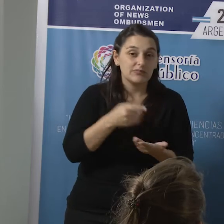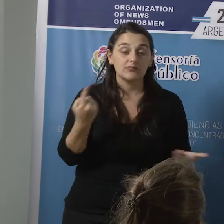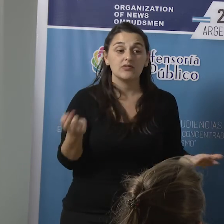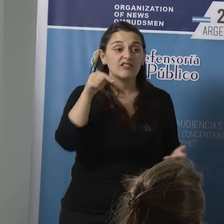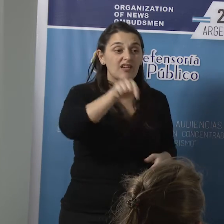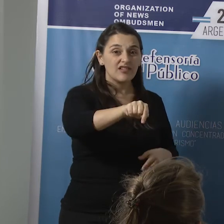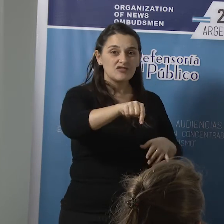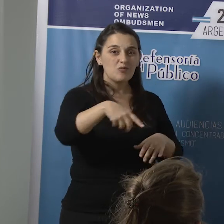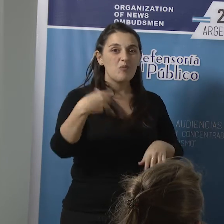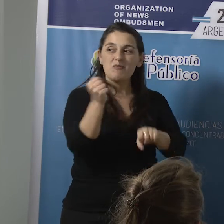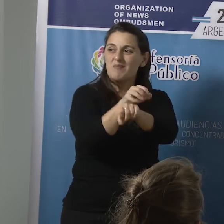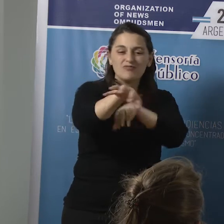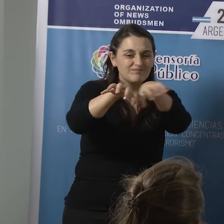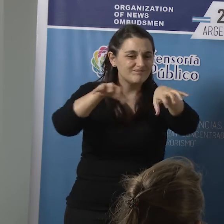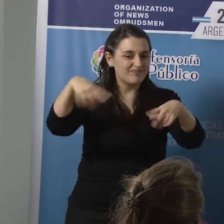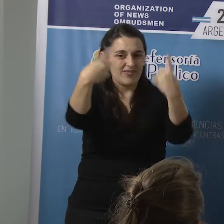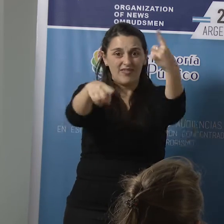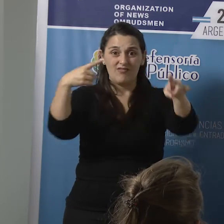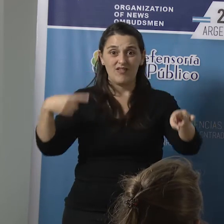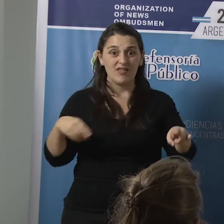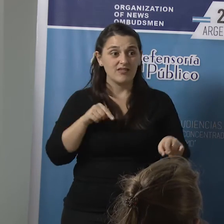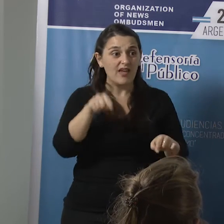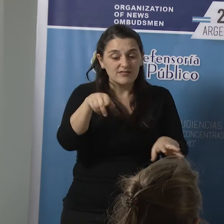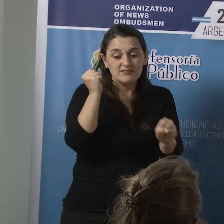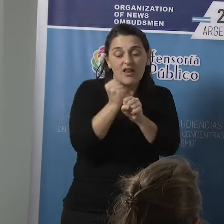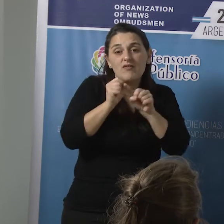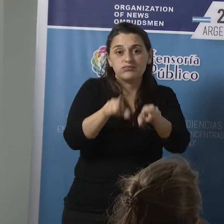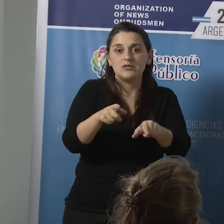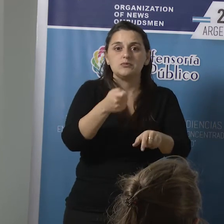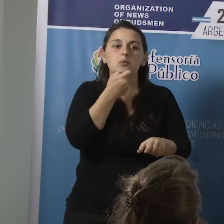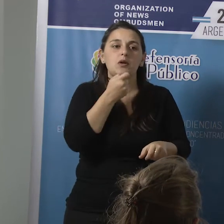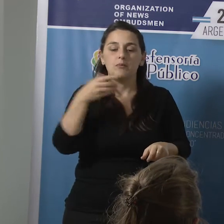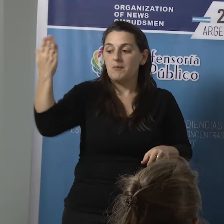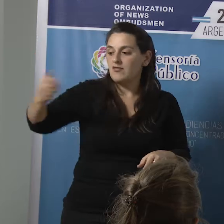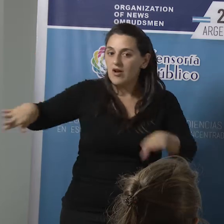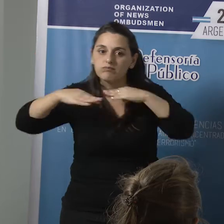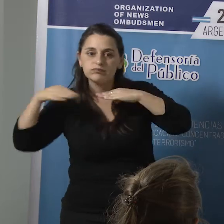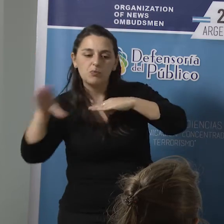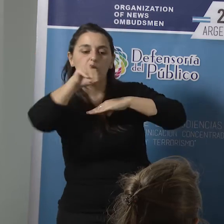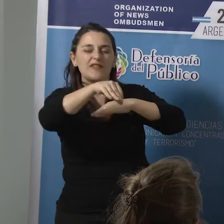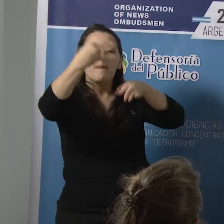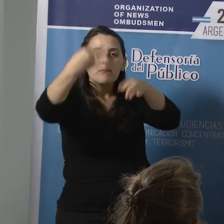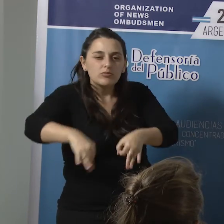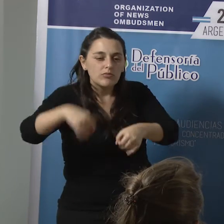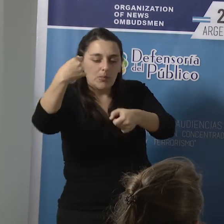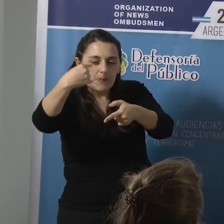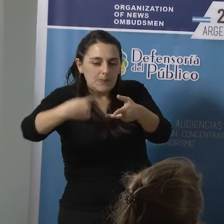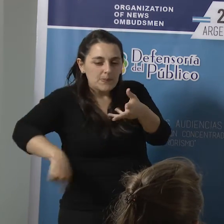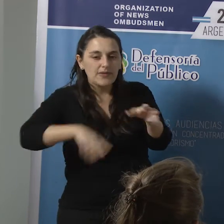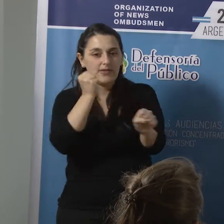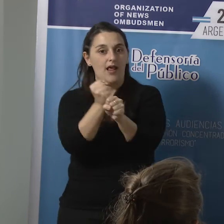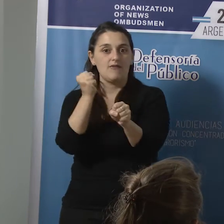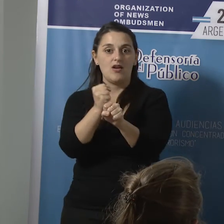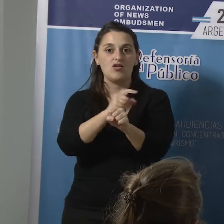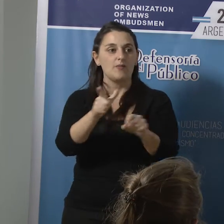ocupar diferentes espacios. ¿Qué es lo que se reduce el trabajo del defensor? Responder las quejas puntuales y no puede hacer toda una veeduría